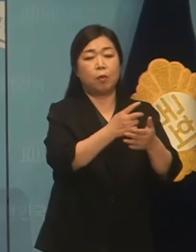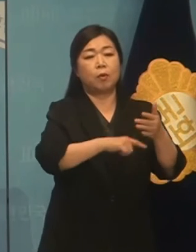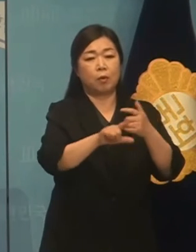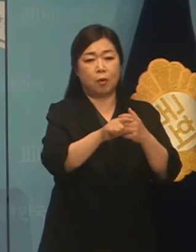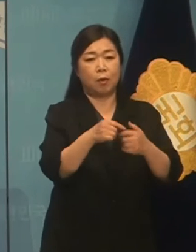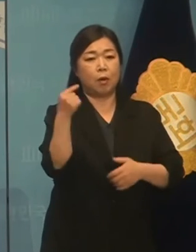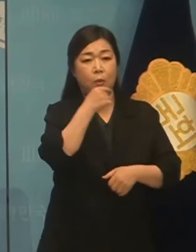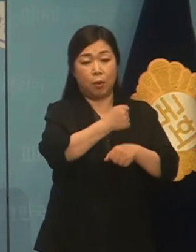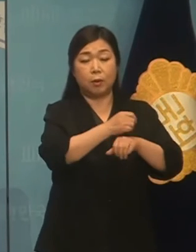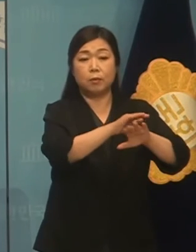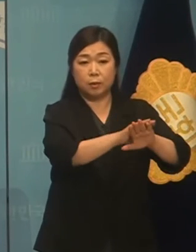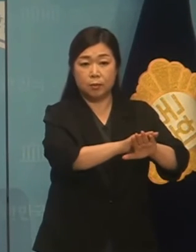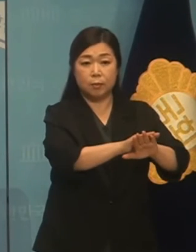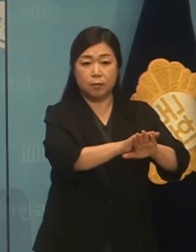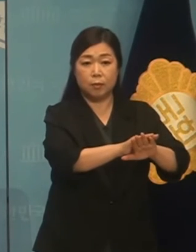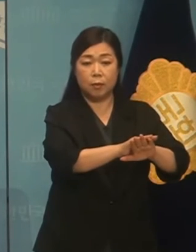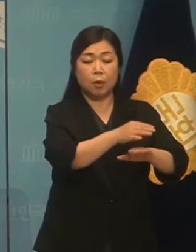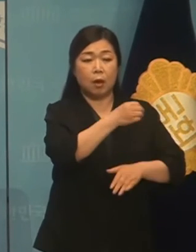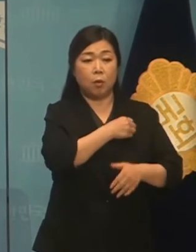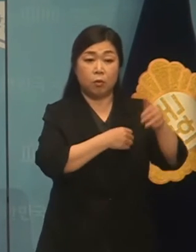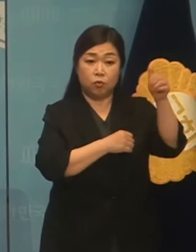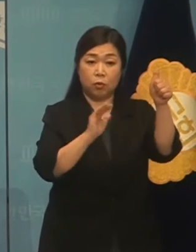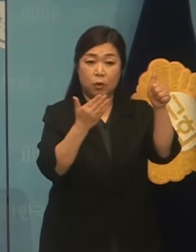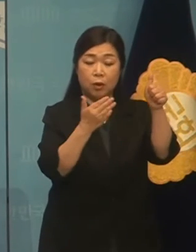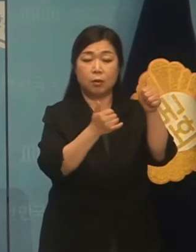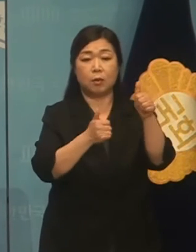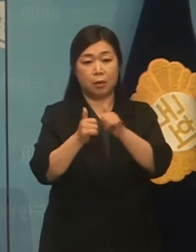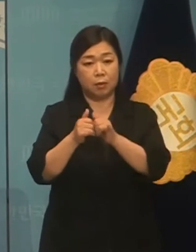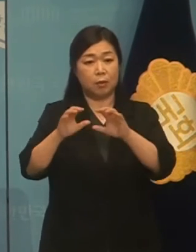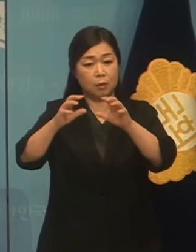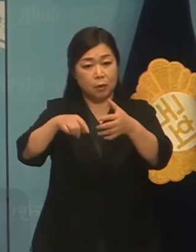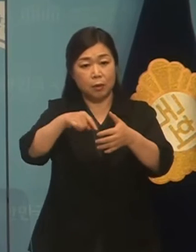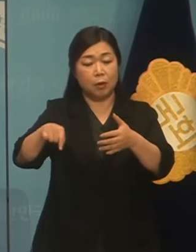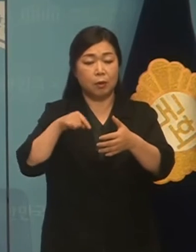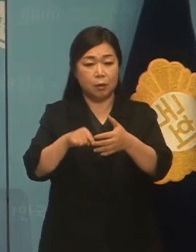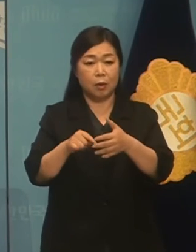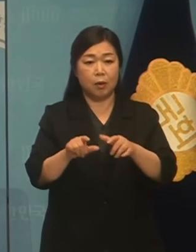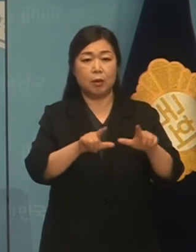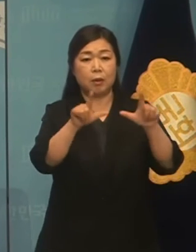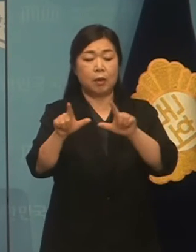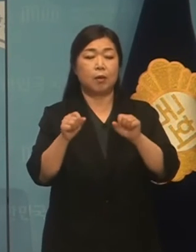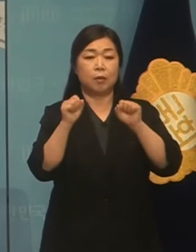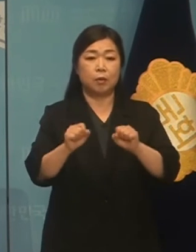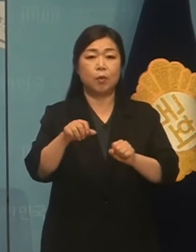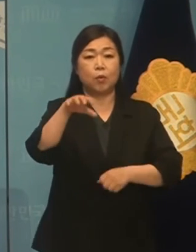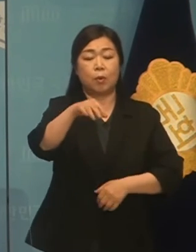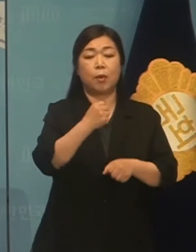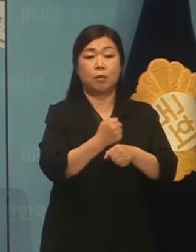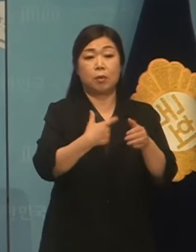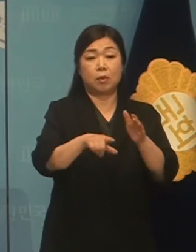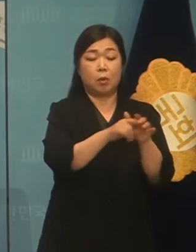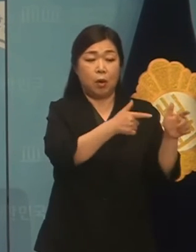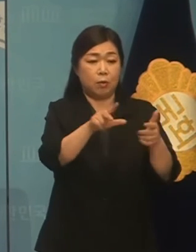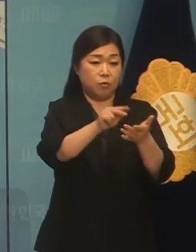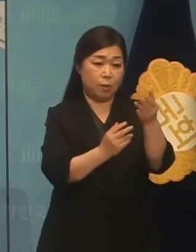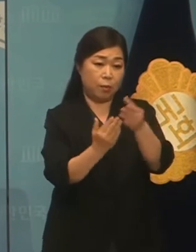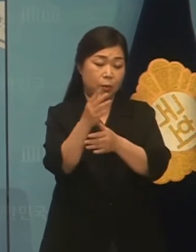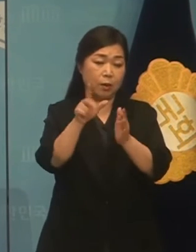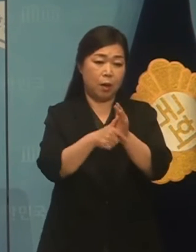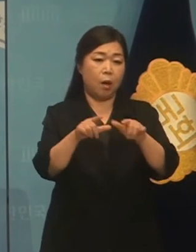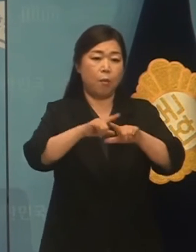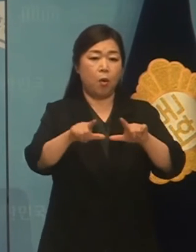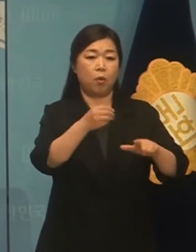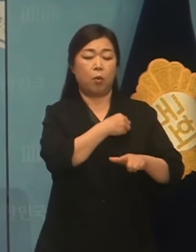강화하겠습니다. 당원이 주인인 당, 당원이 살아있는 당을 만들기 위해서 각종 현안에 대한 평당원들의